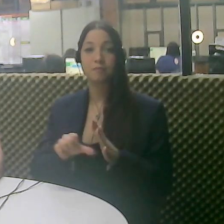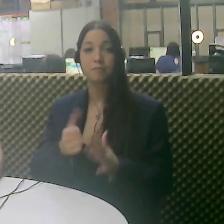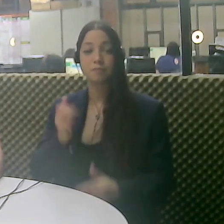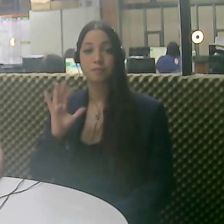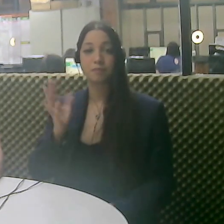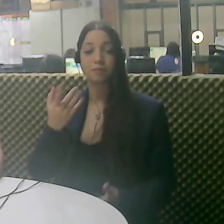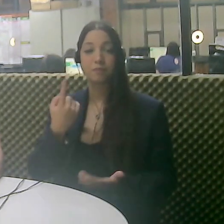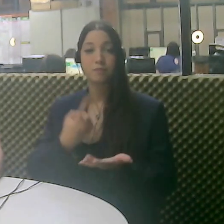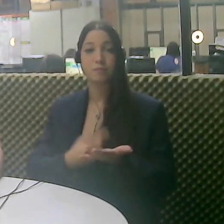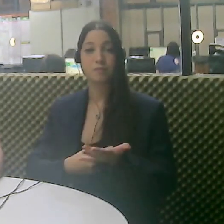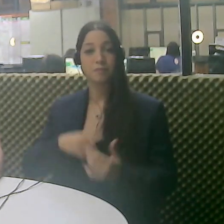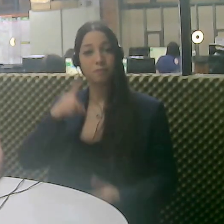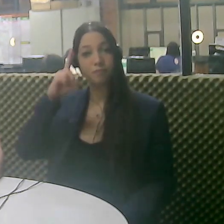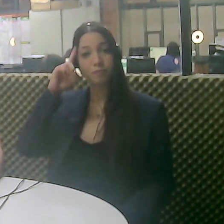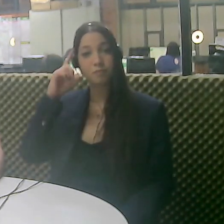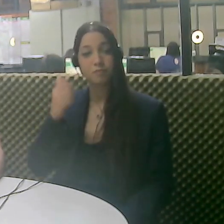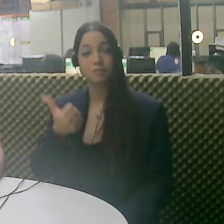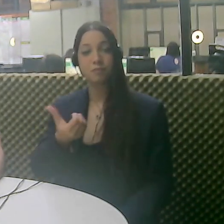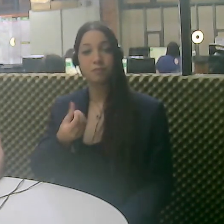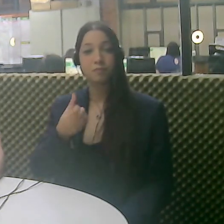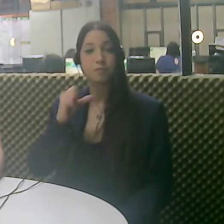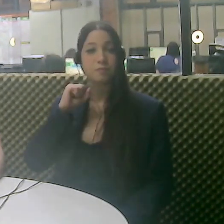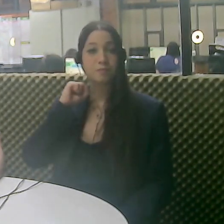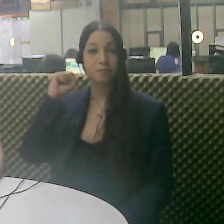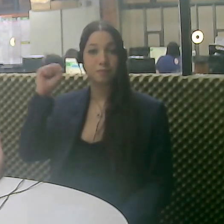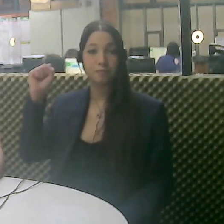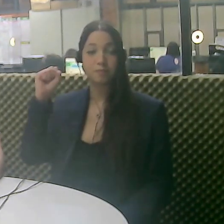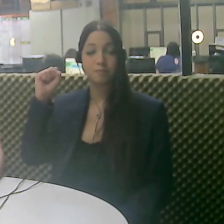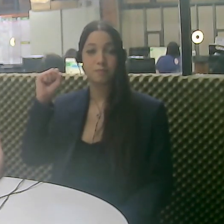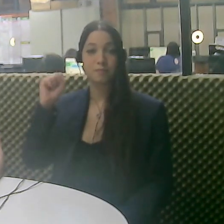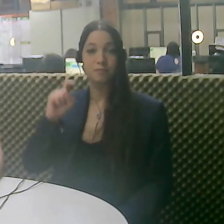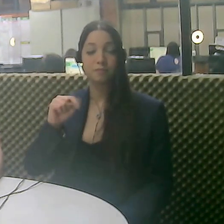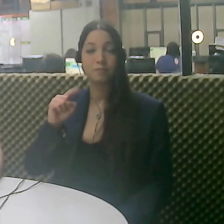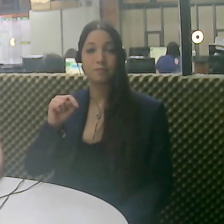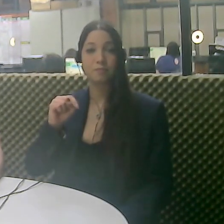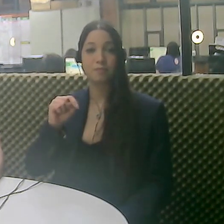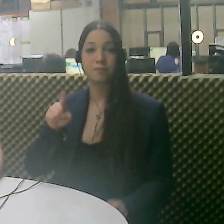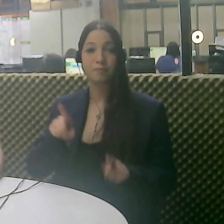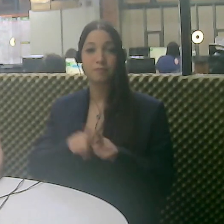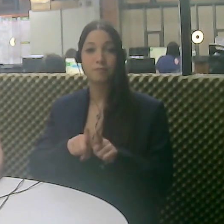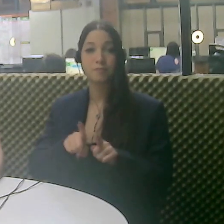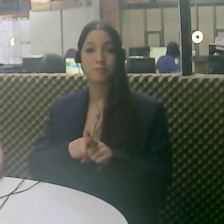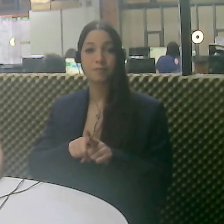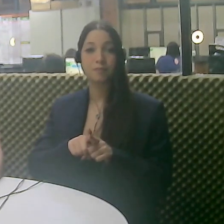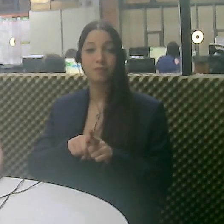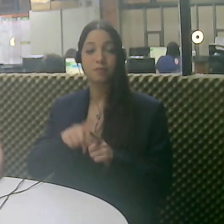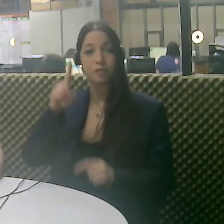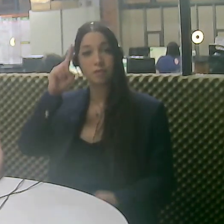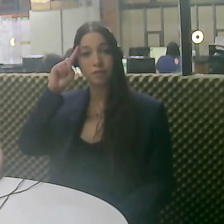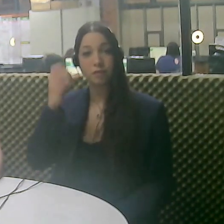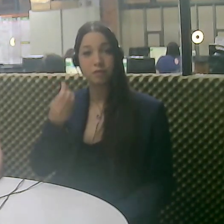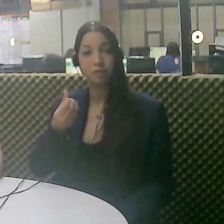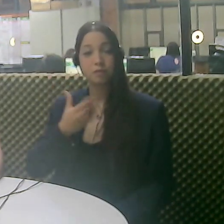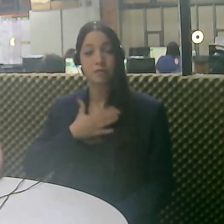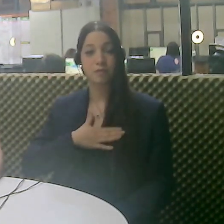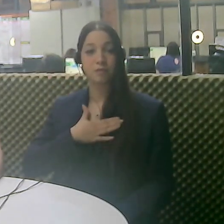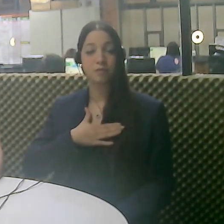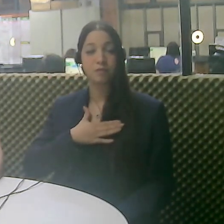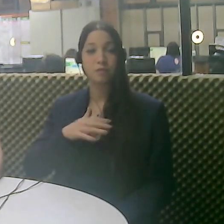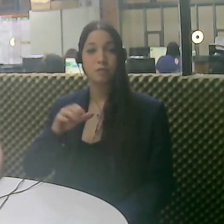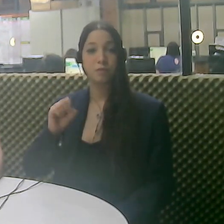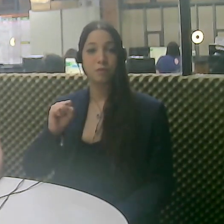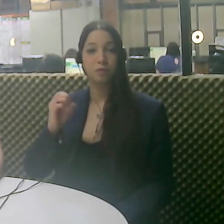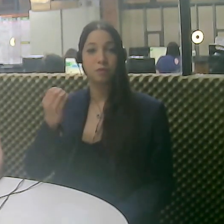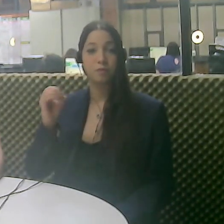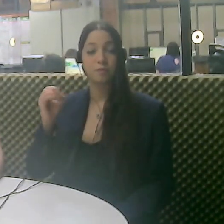data marcada e será no dia 16 de abril. Estão previstas também edições para os dias 6 de agosto e 8